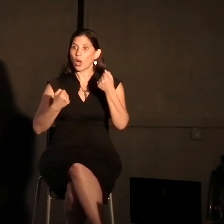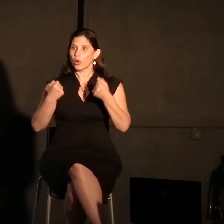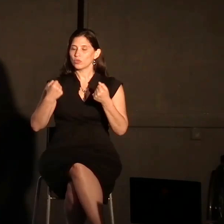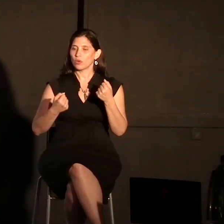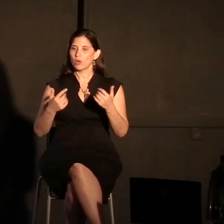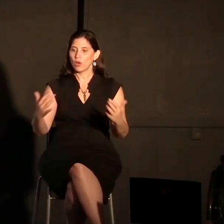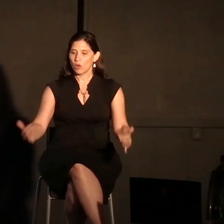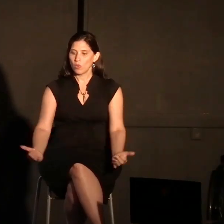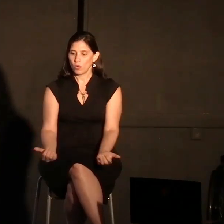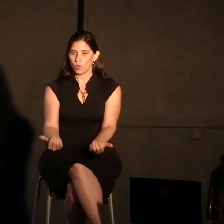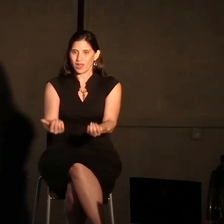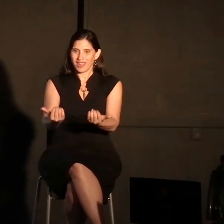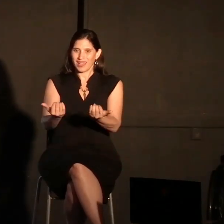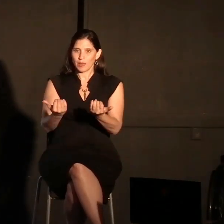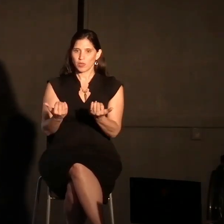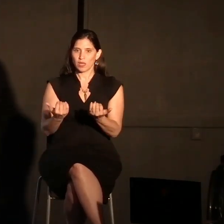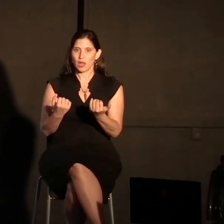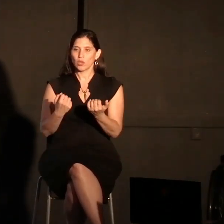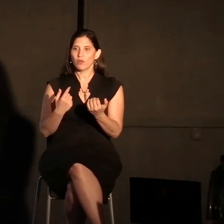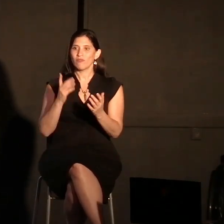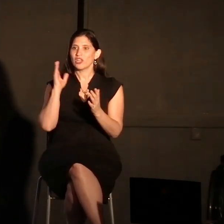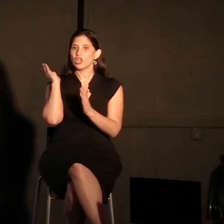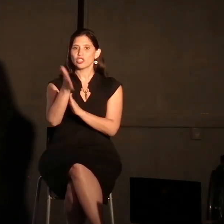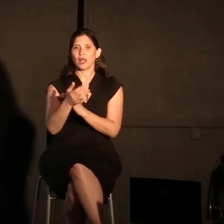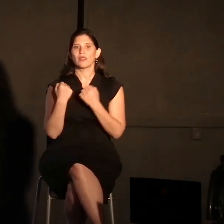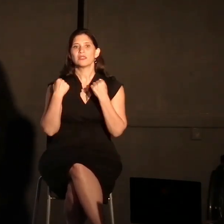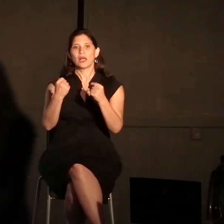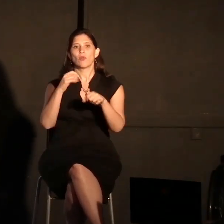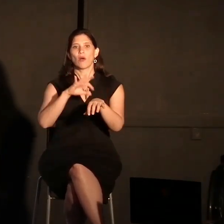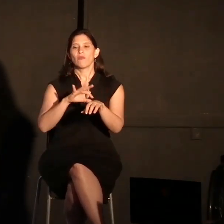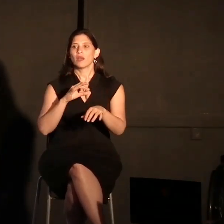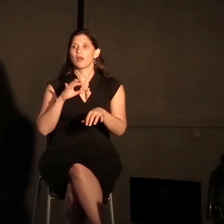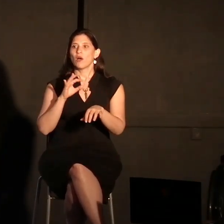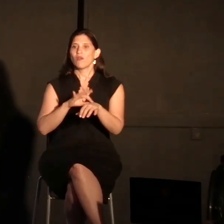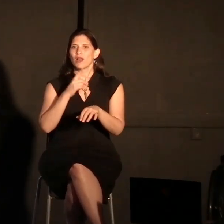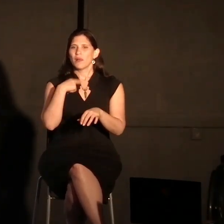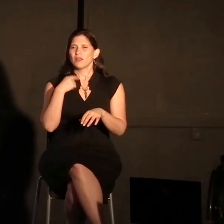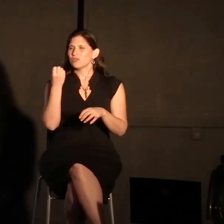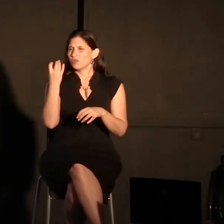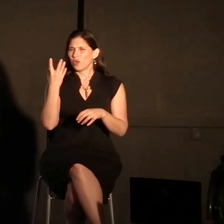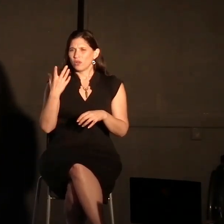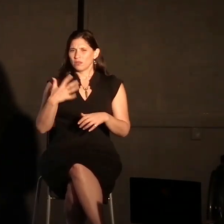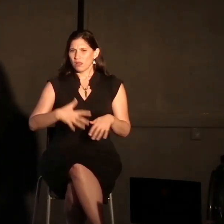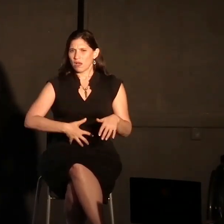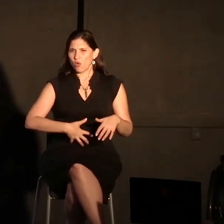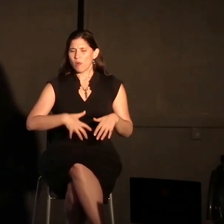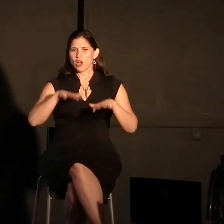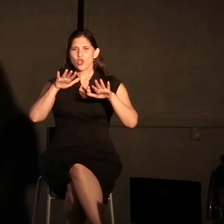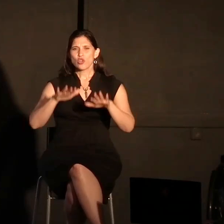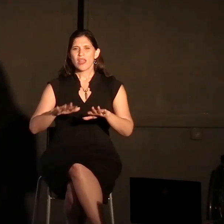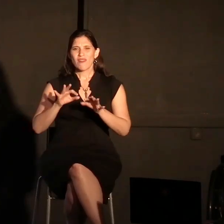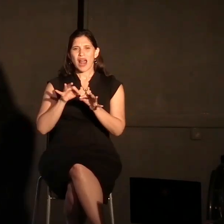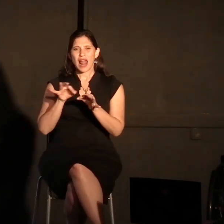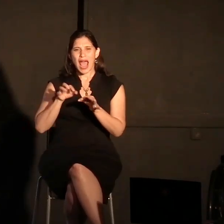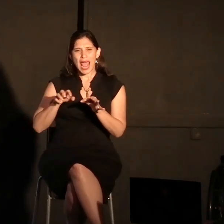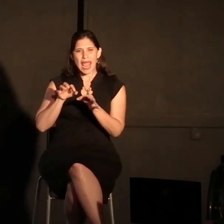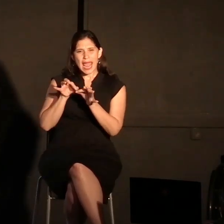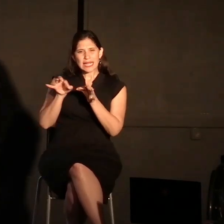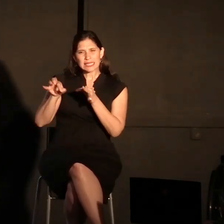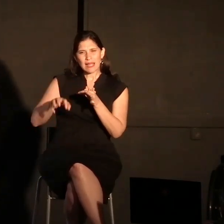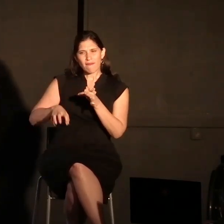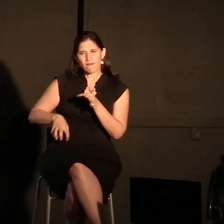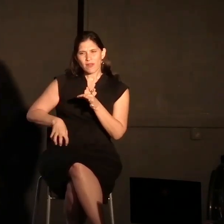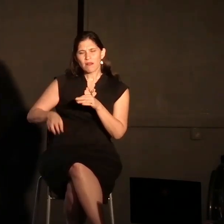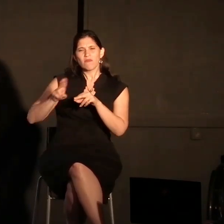הוא הרים אותי את ה לאוטו וישר נסענו לרופא הרופא אמר לי שטויות הובר יושב לך על העצב ואחרי